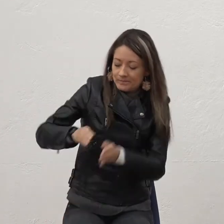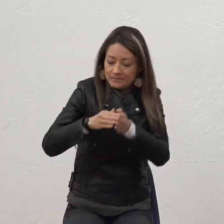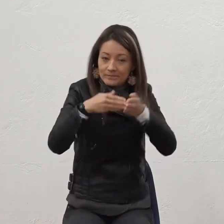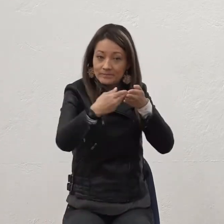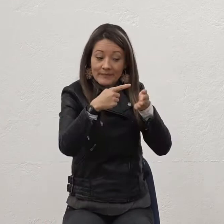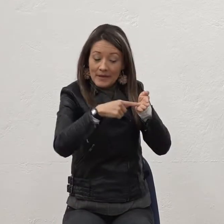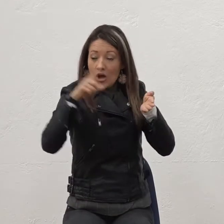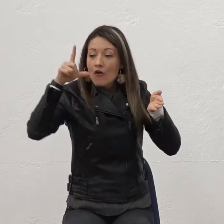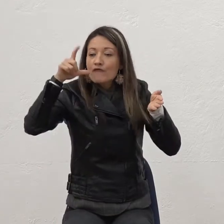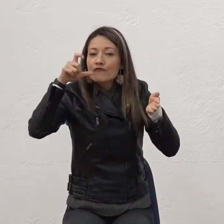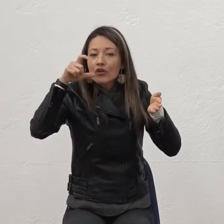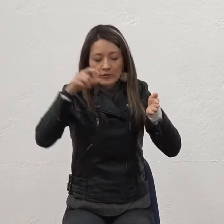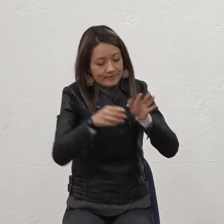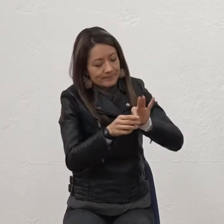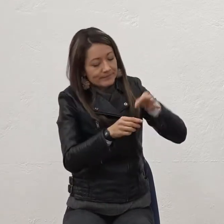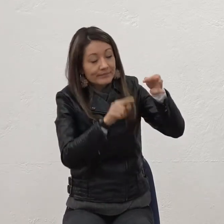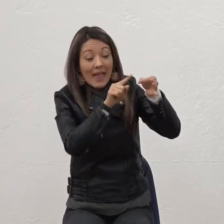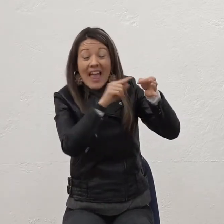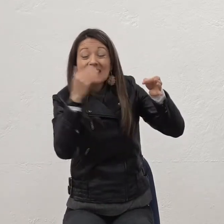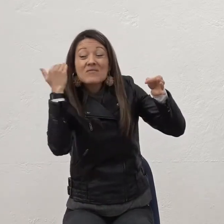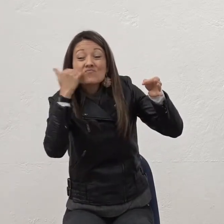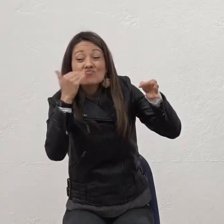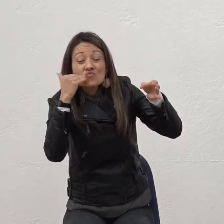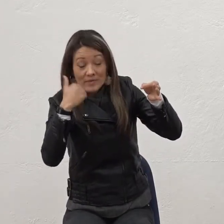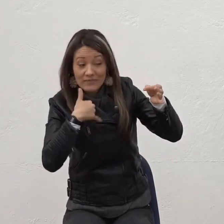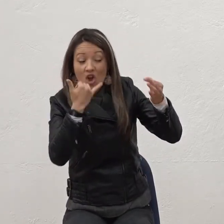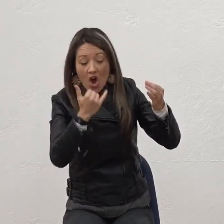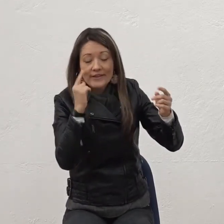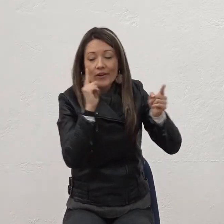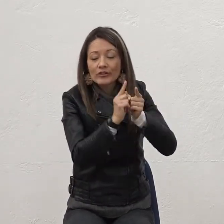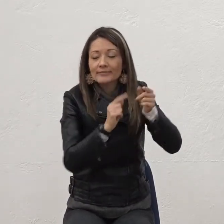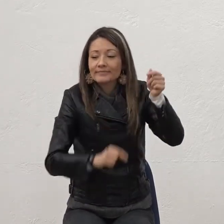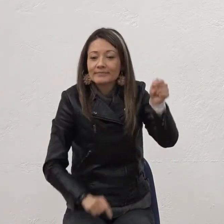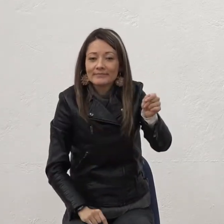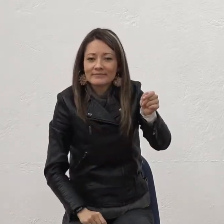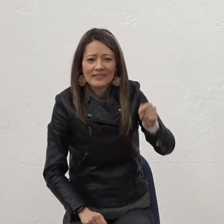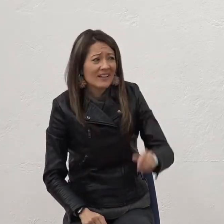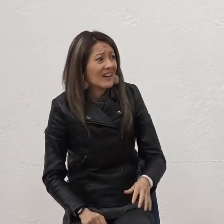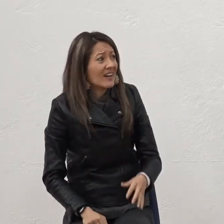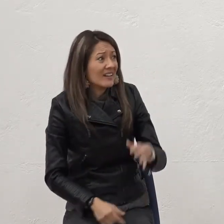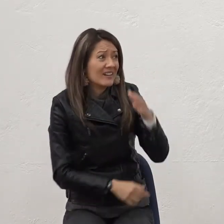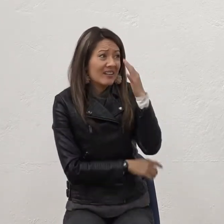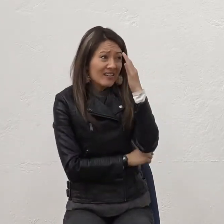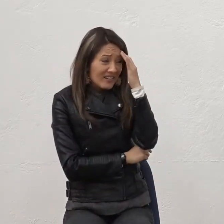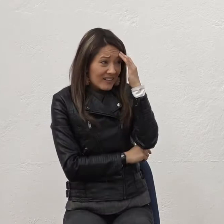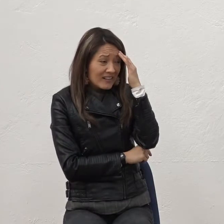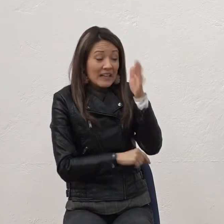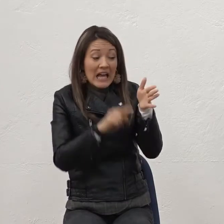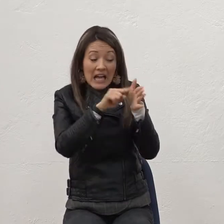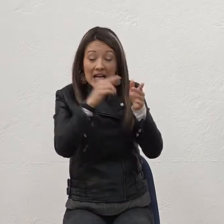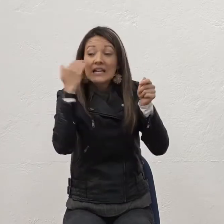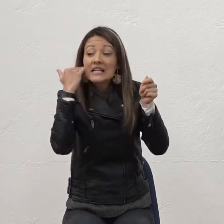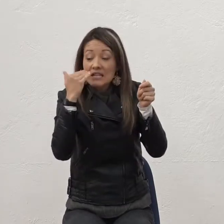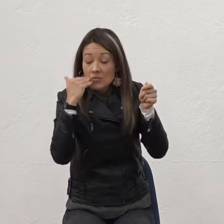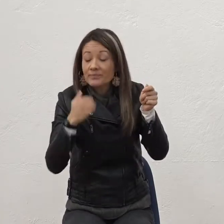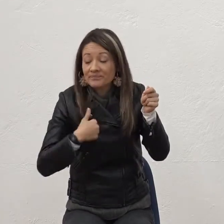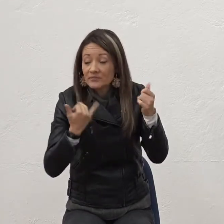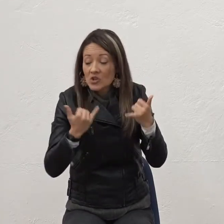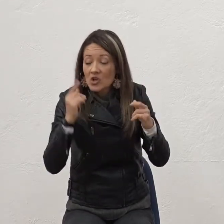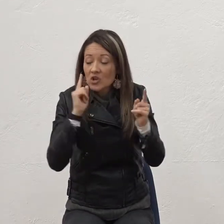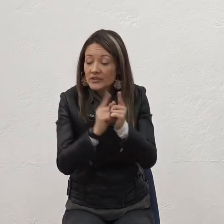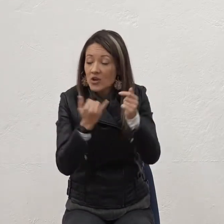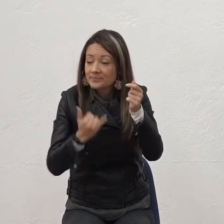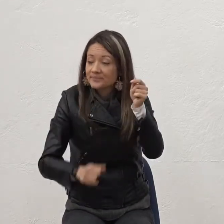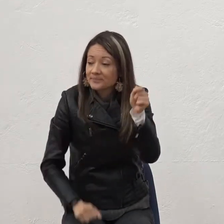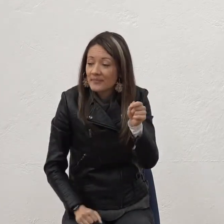hay una foto. Yo con esta mujer me iba a ver hoy. Yo no puede ser. Veo, con esta mujer yo me iba a ver